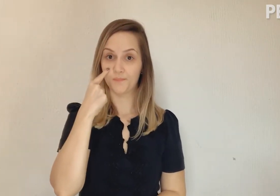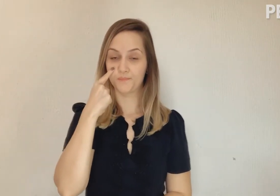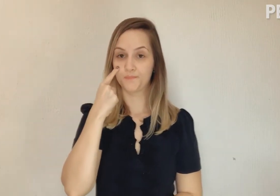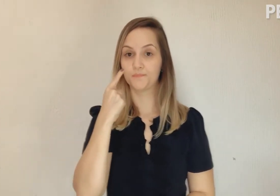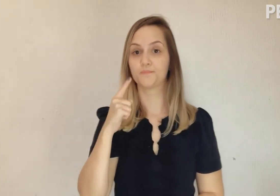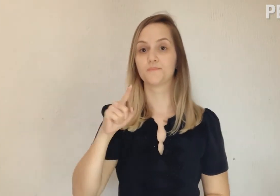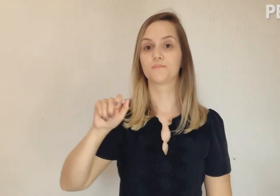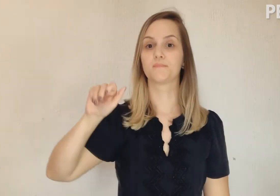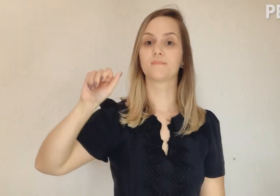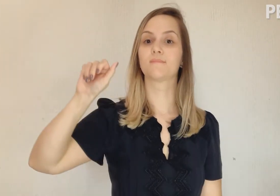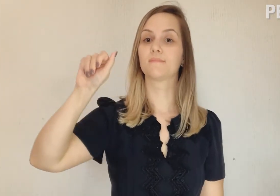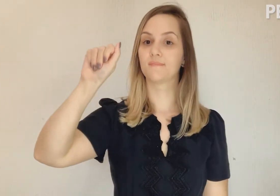Vamos começar a aprender então.